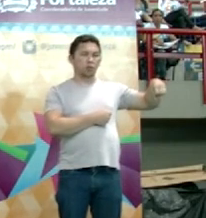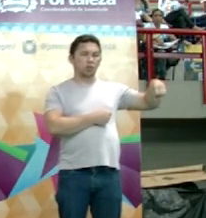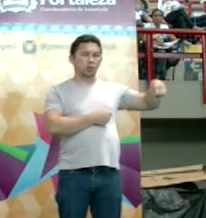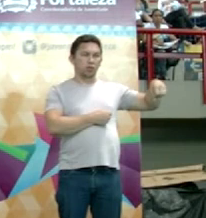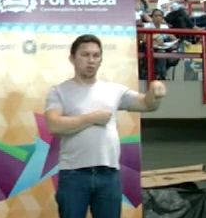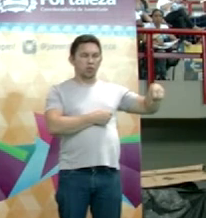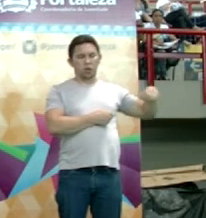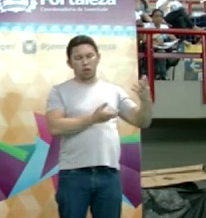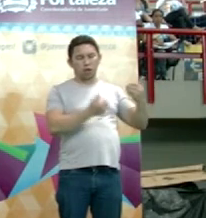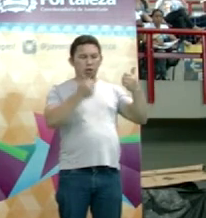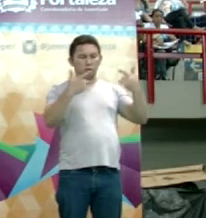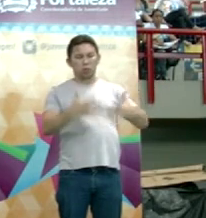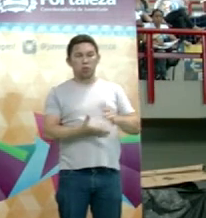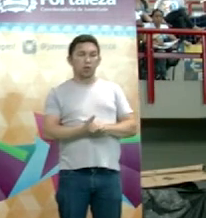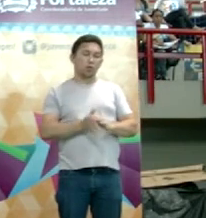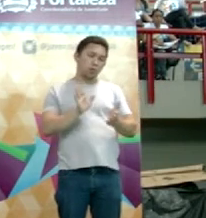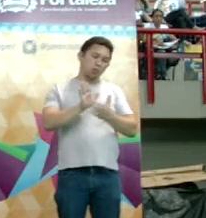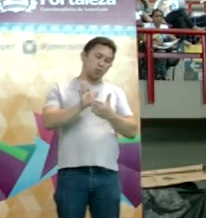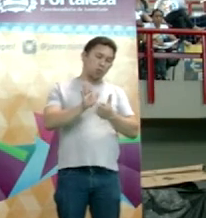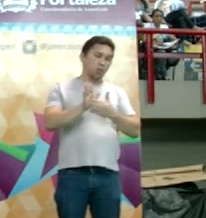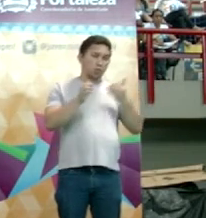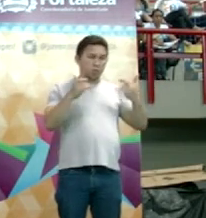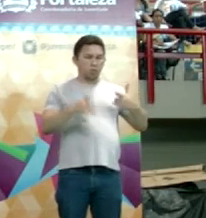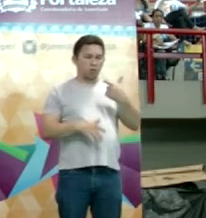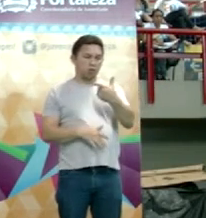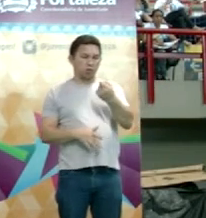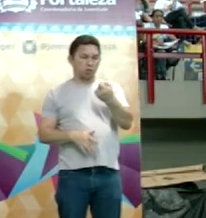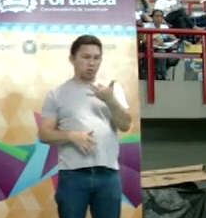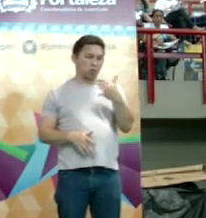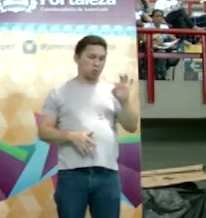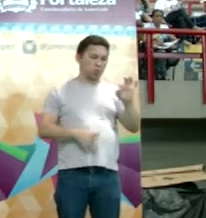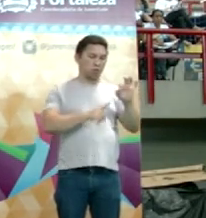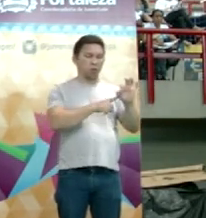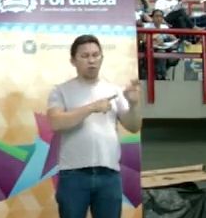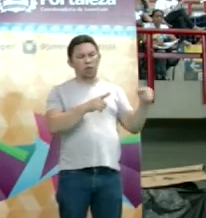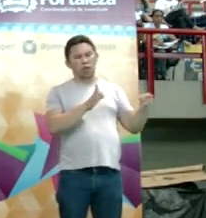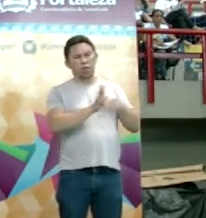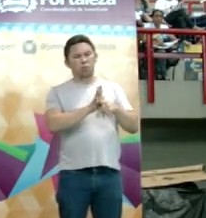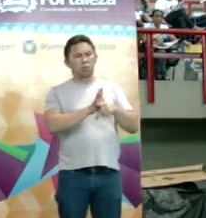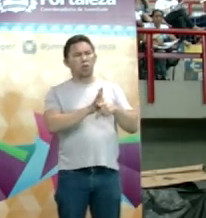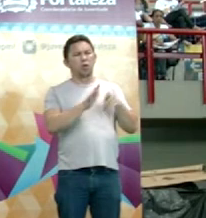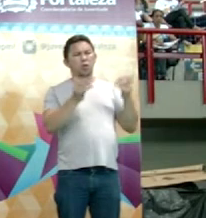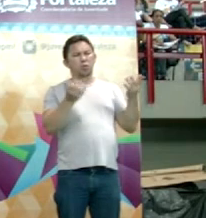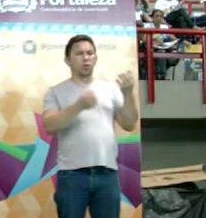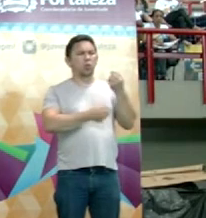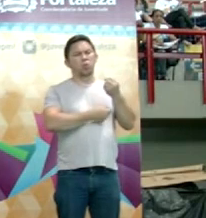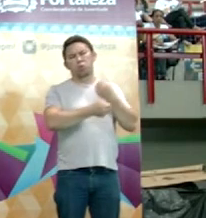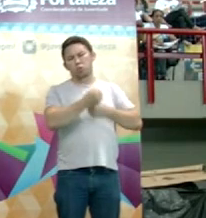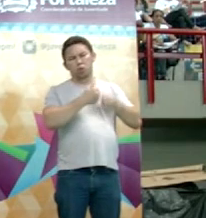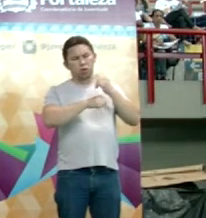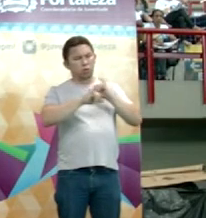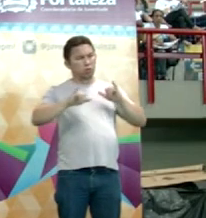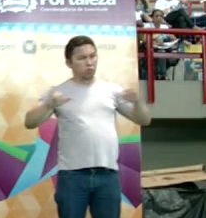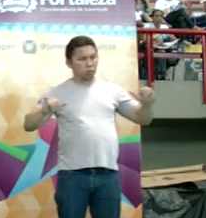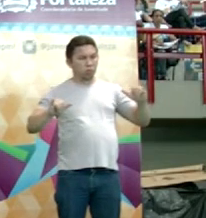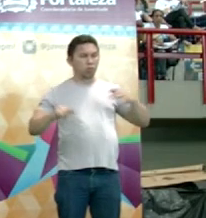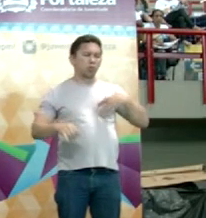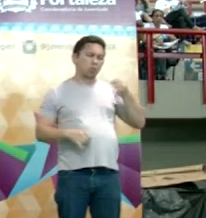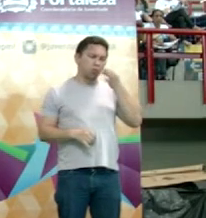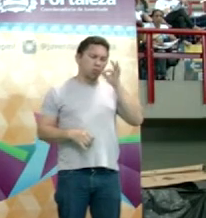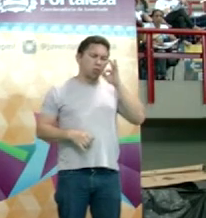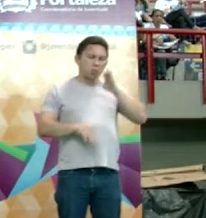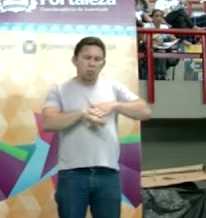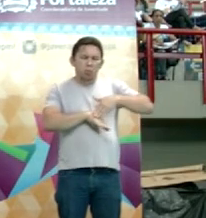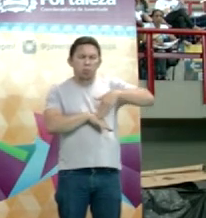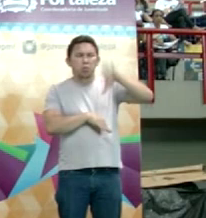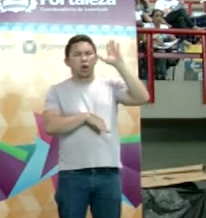diz assim, supondo que em 2010, quer dizer que é o ano que a notícia foi dada, os brasileiros bebam ainda